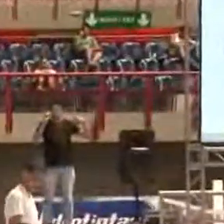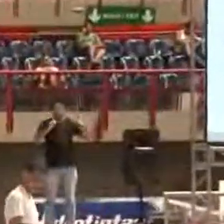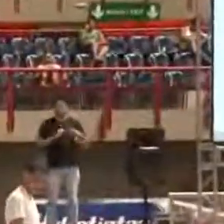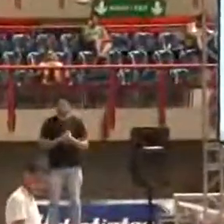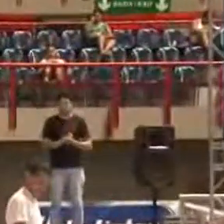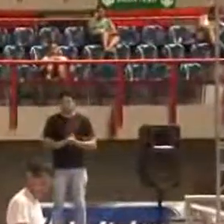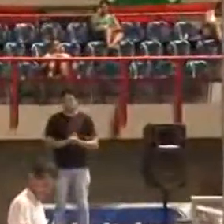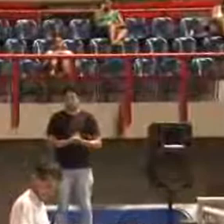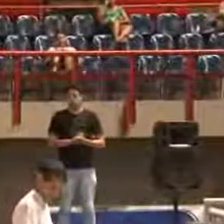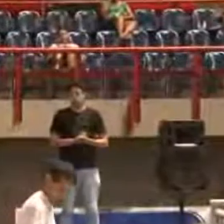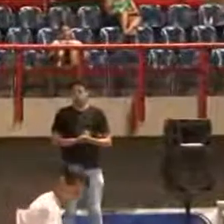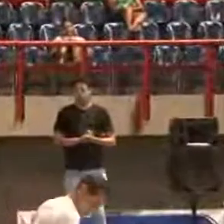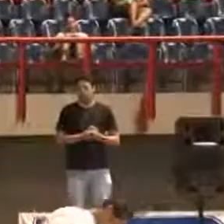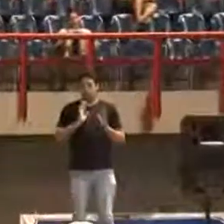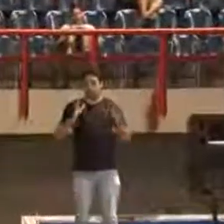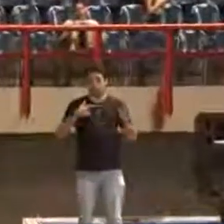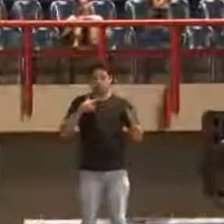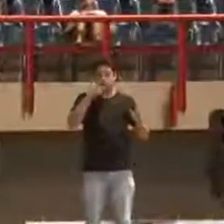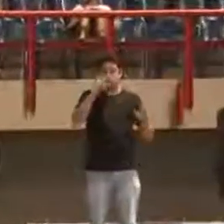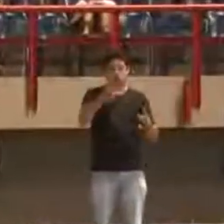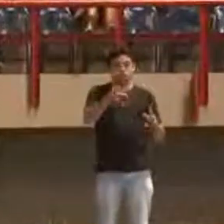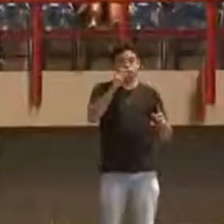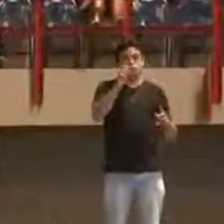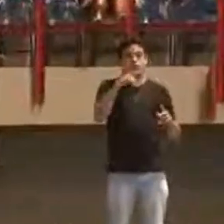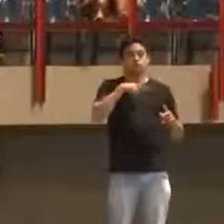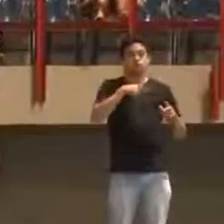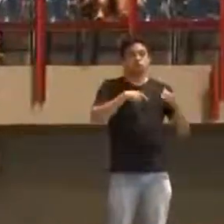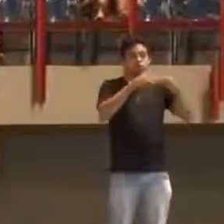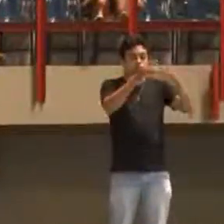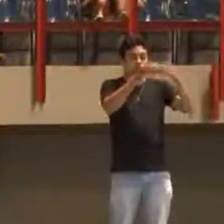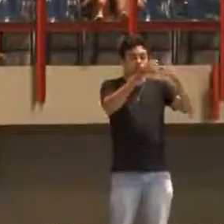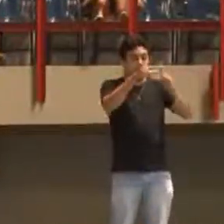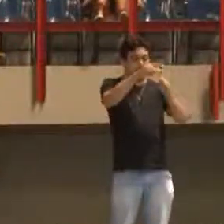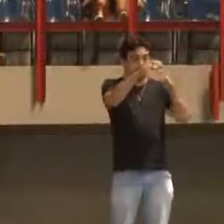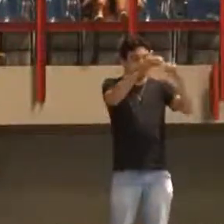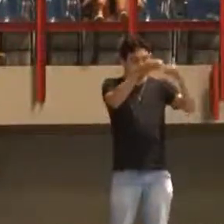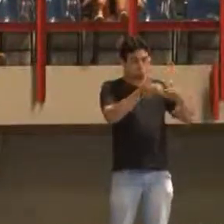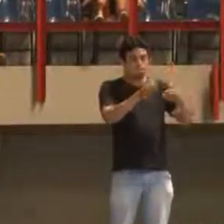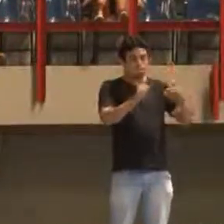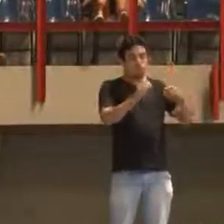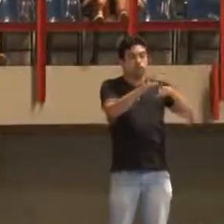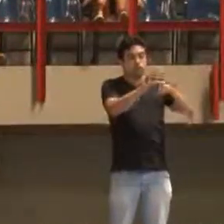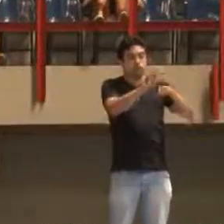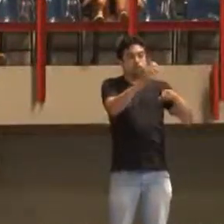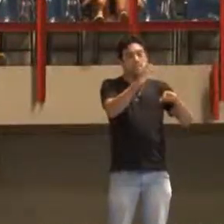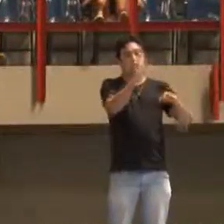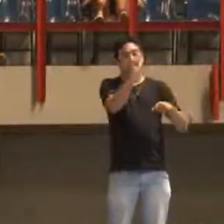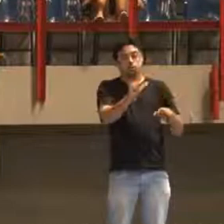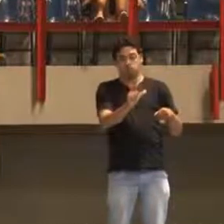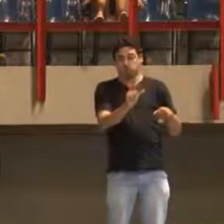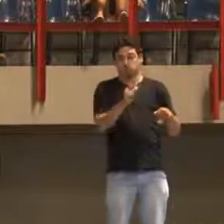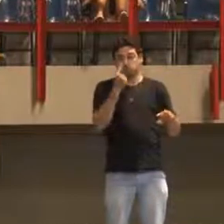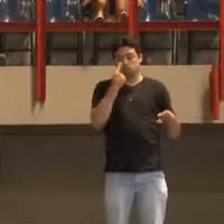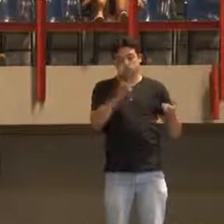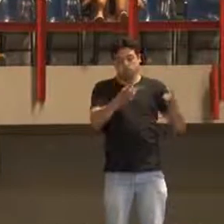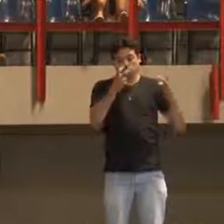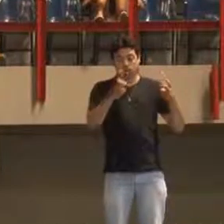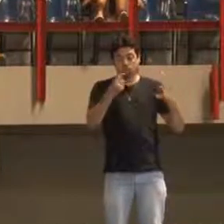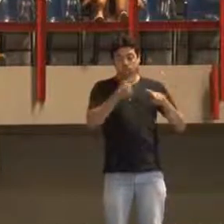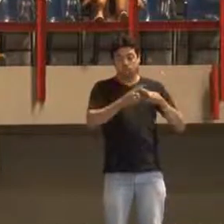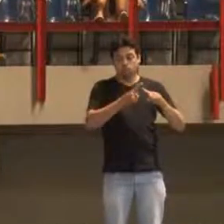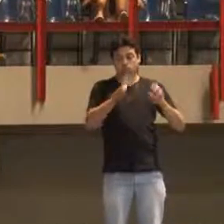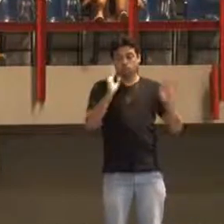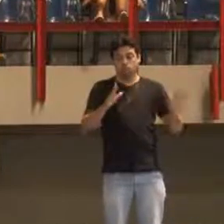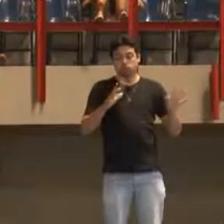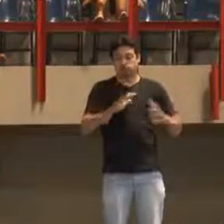assim. Eu disse que o fundo pode ser cinza ou azul, não é? Prestem atenção no problema